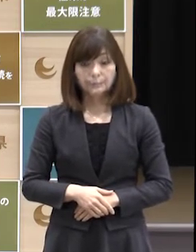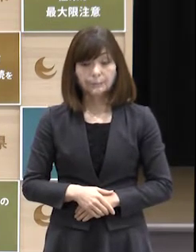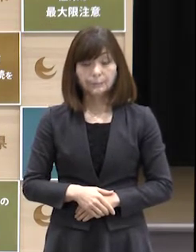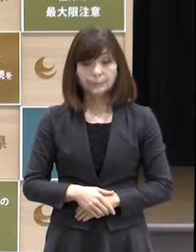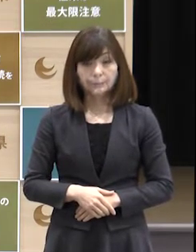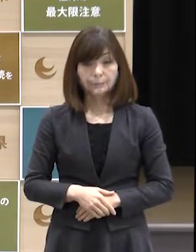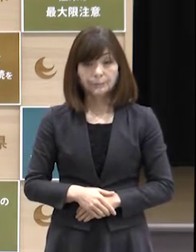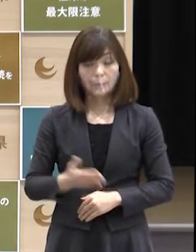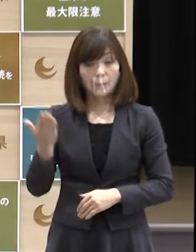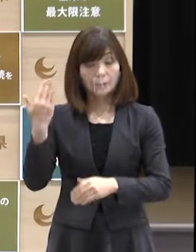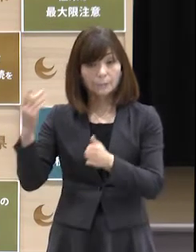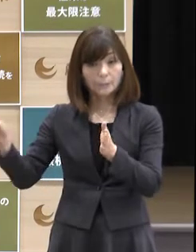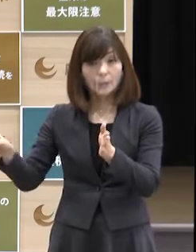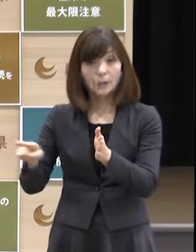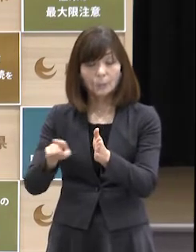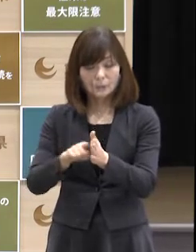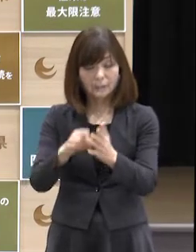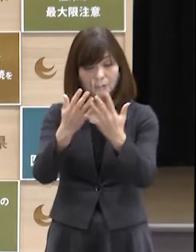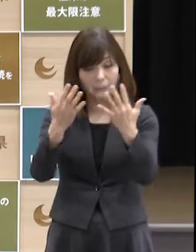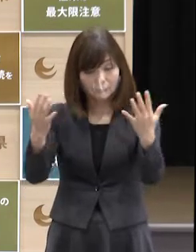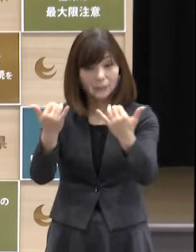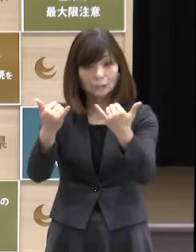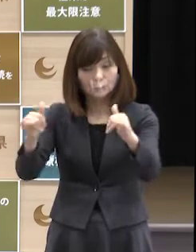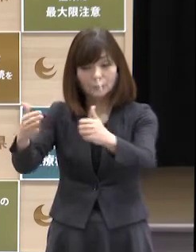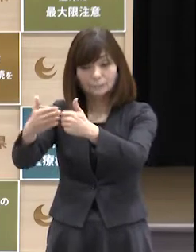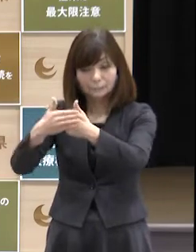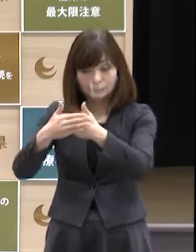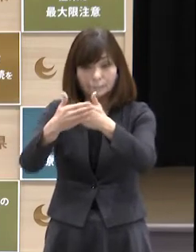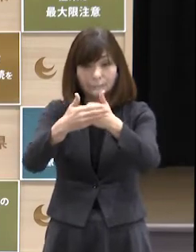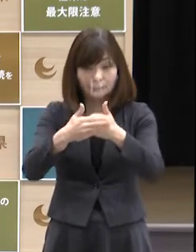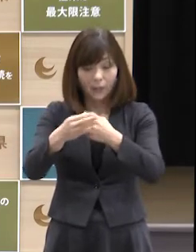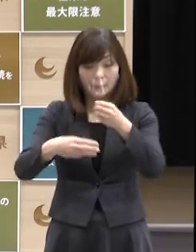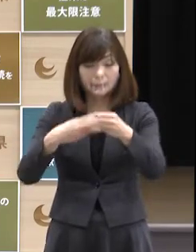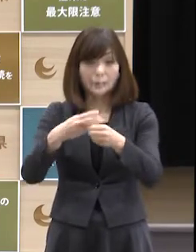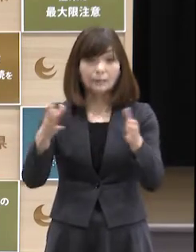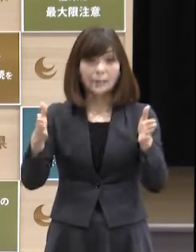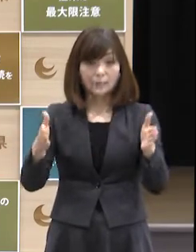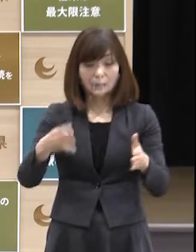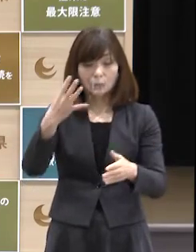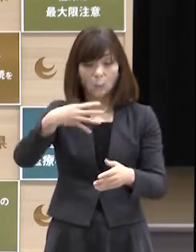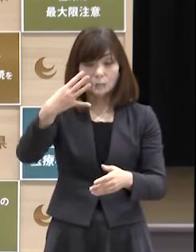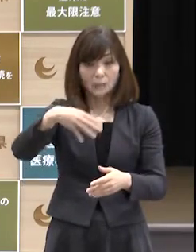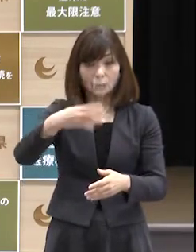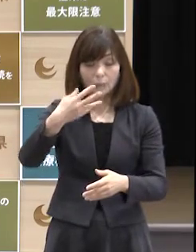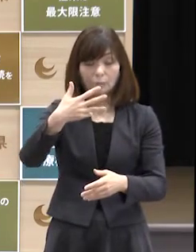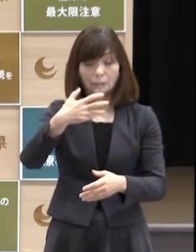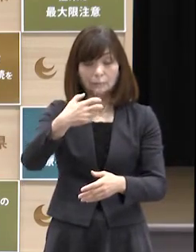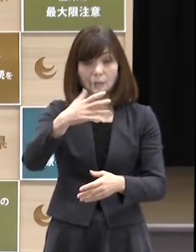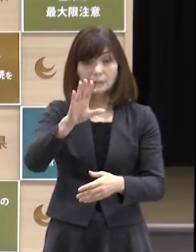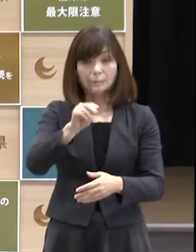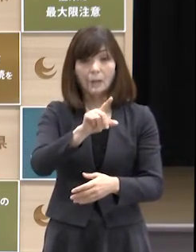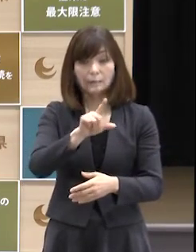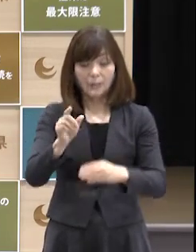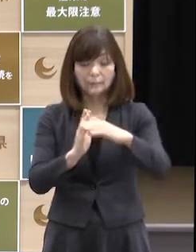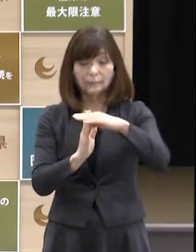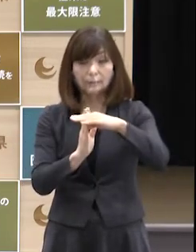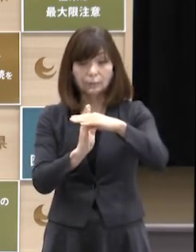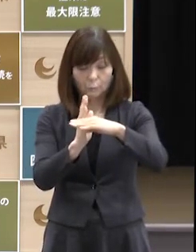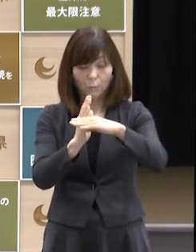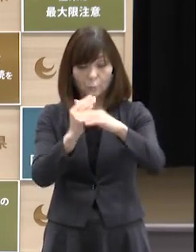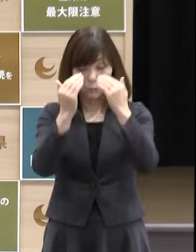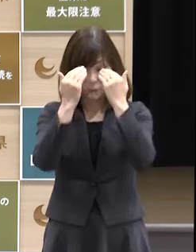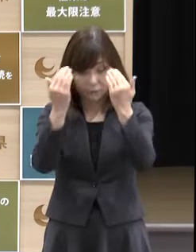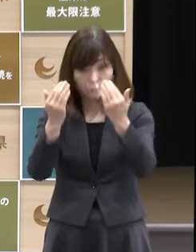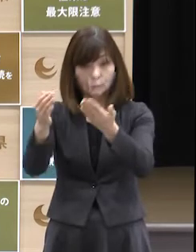まで多くの方ご支援いただきまして、3年間で4488万円用、ご寄付をいただ